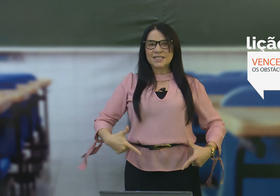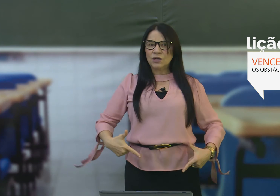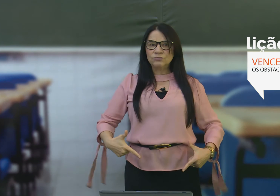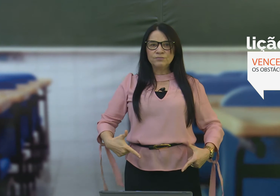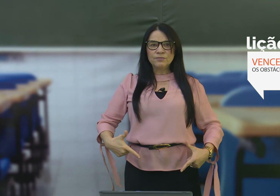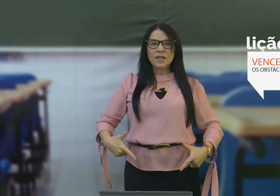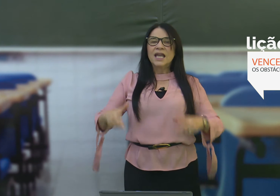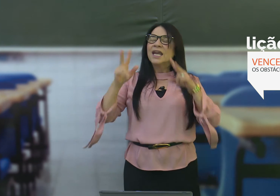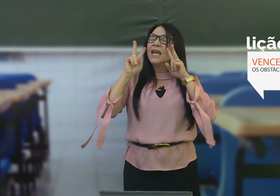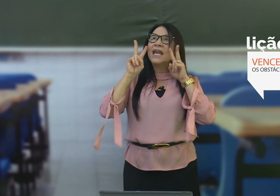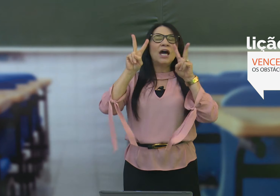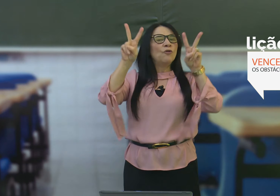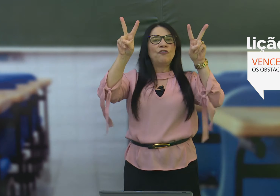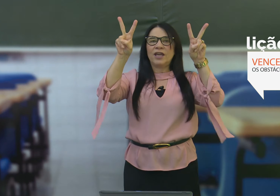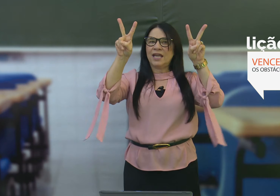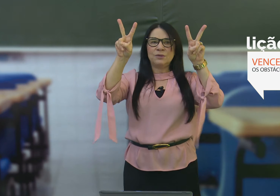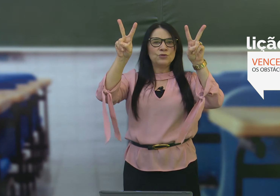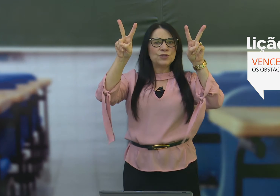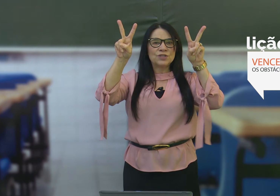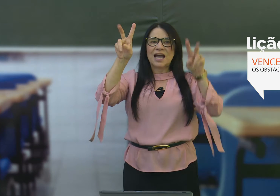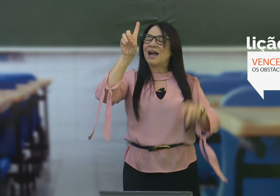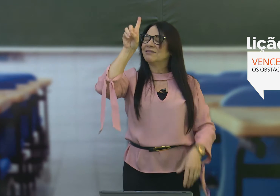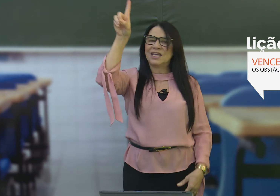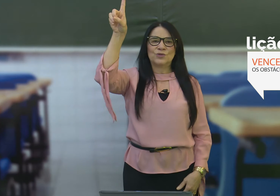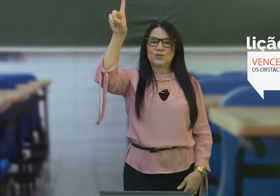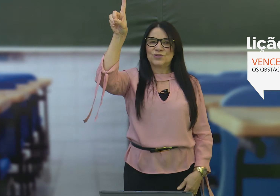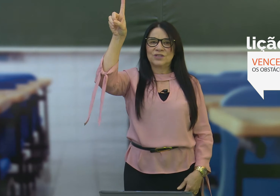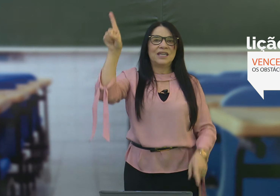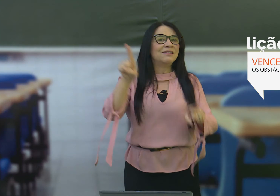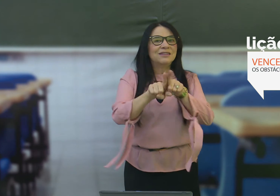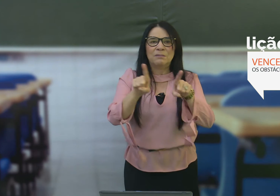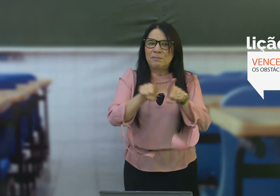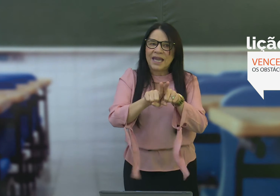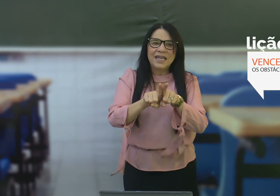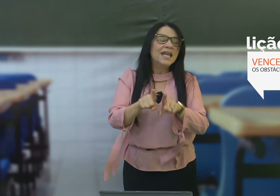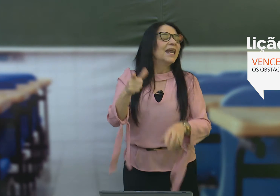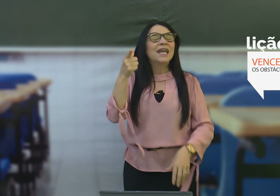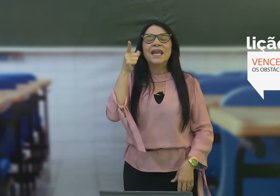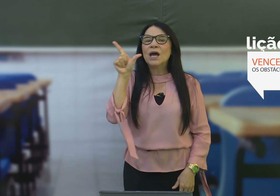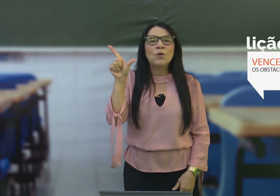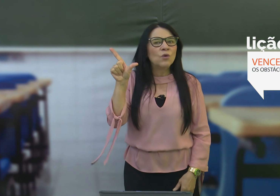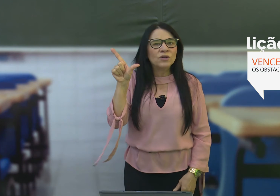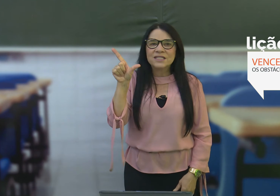santificação, não veremos a Deus e também não